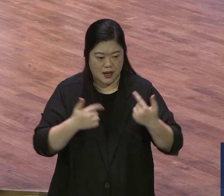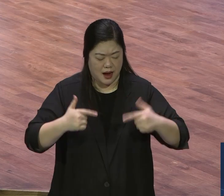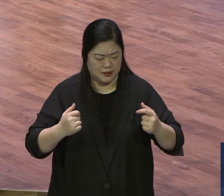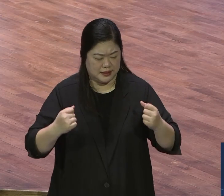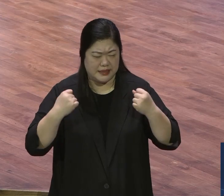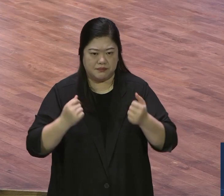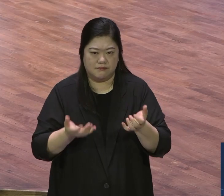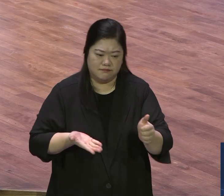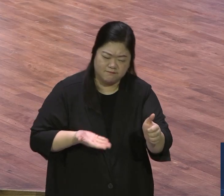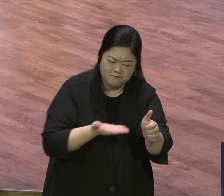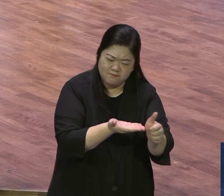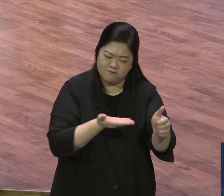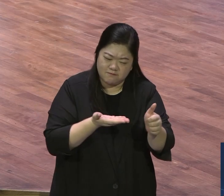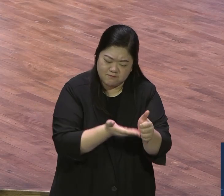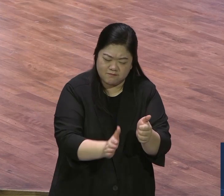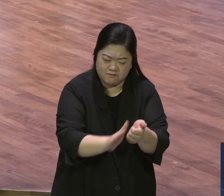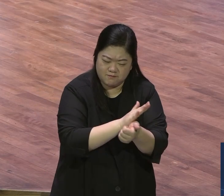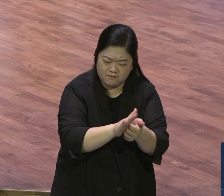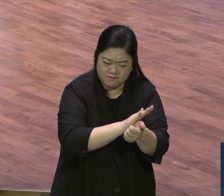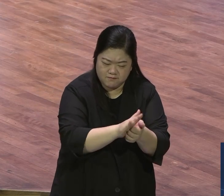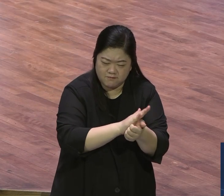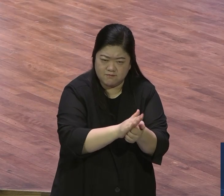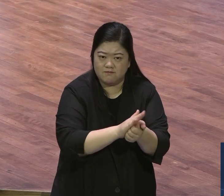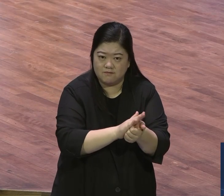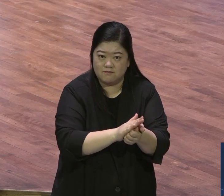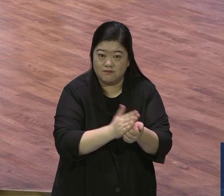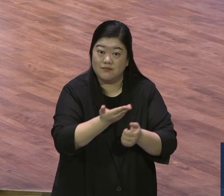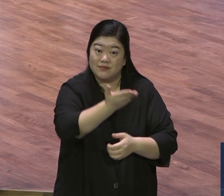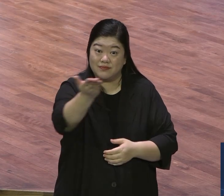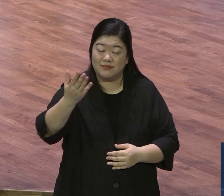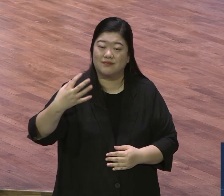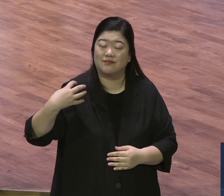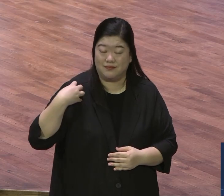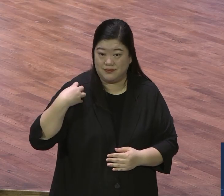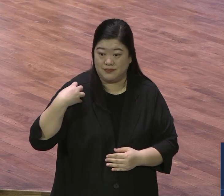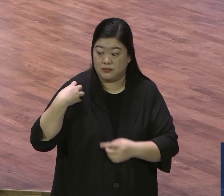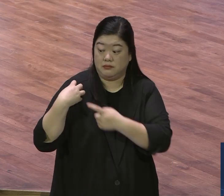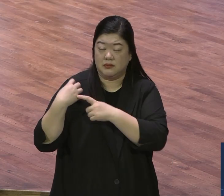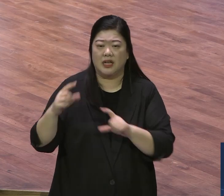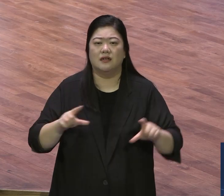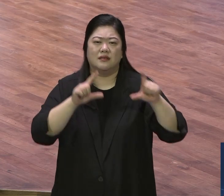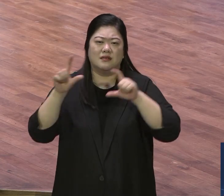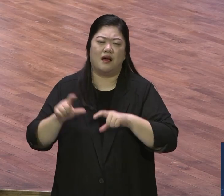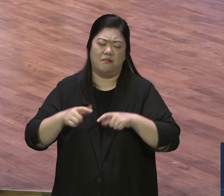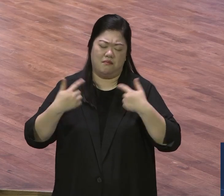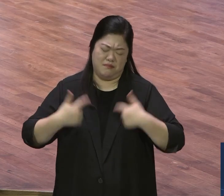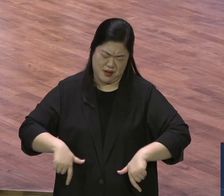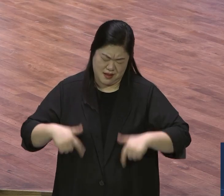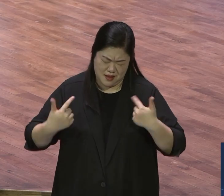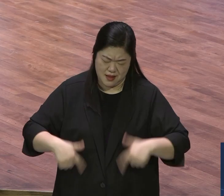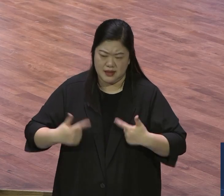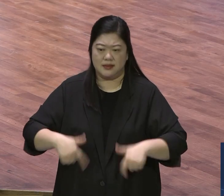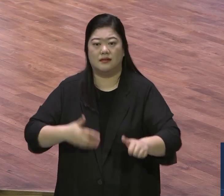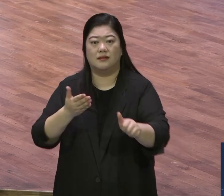상처받은 자역을 위로하고 생명이 살아나는 그런 역사가 여러분의 삶 속에서 이런 상황에서 일어나야 돼요.